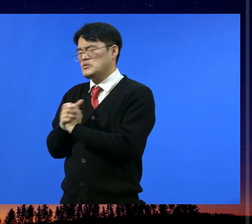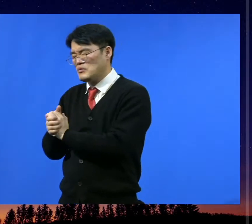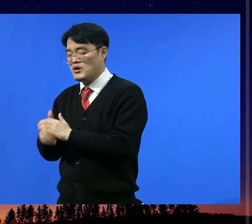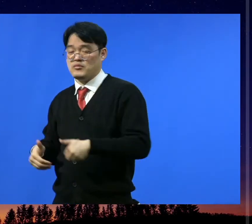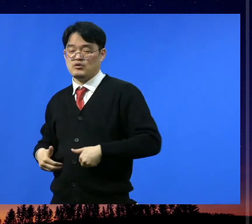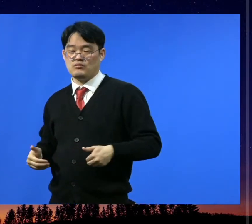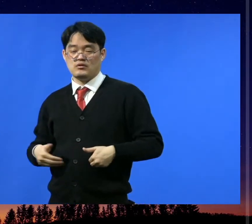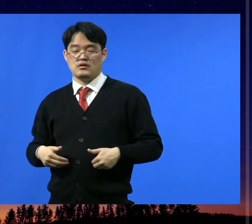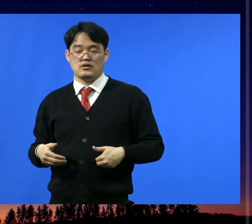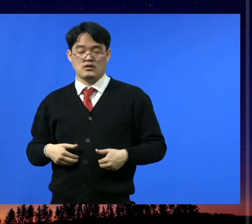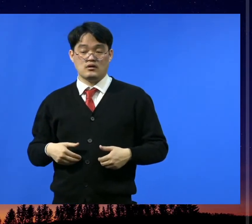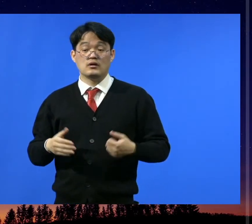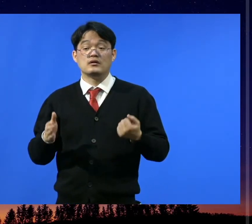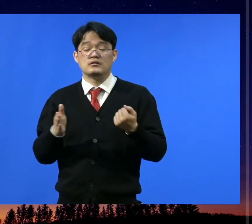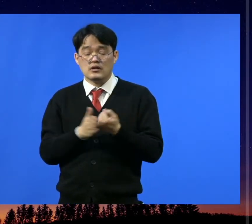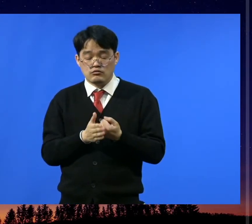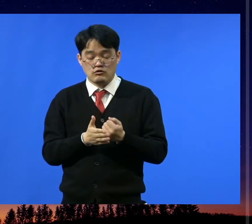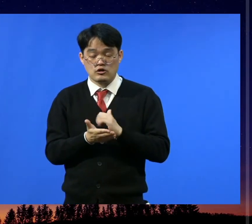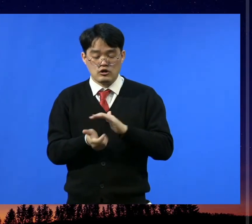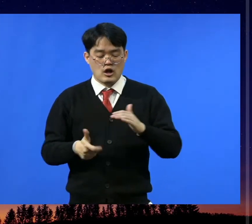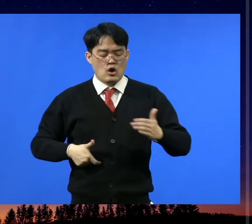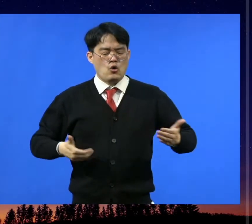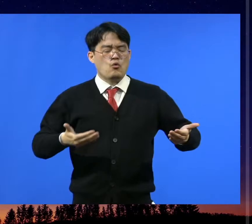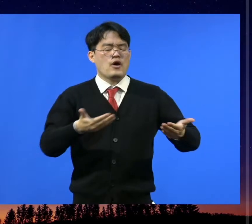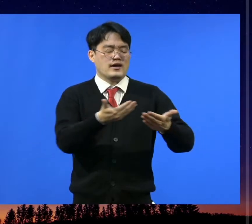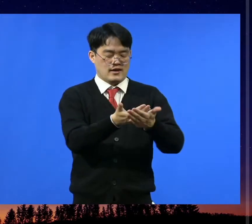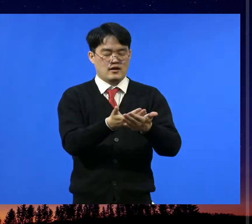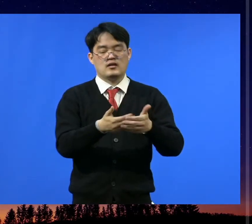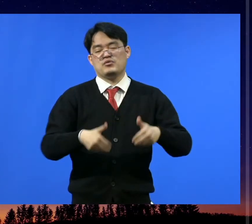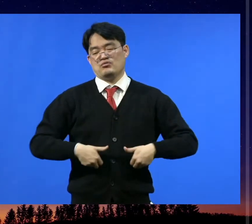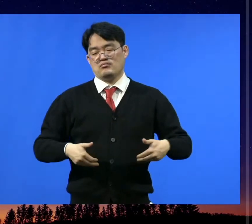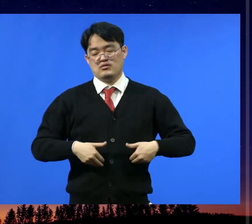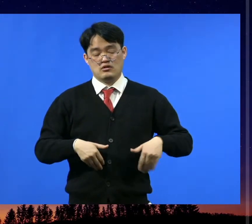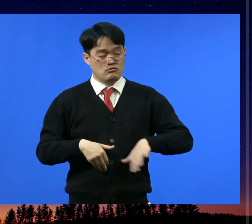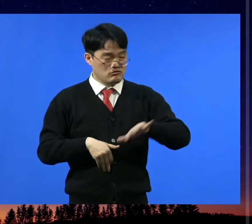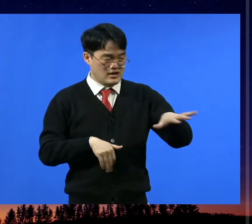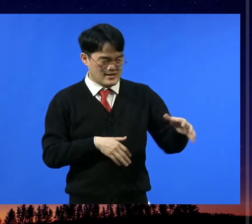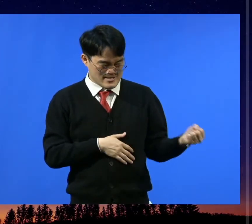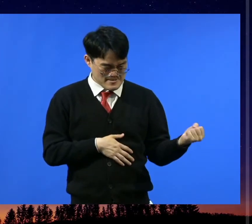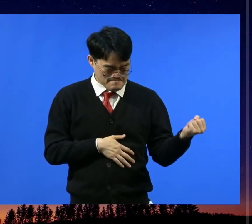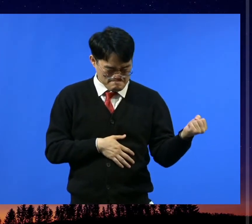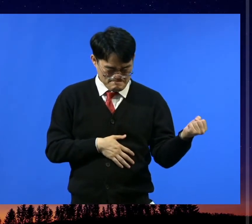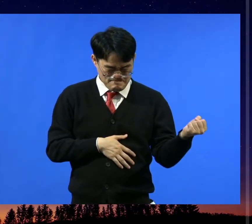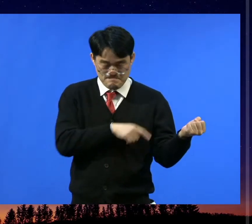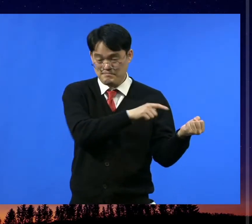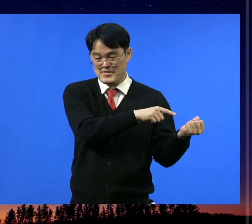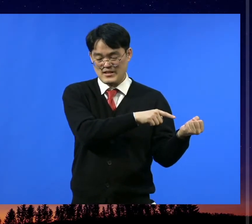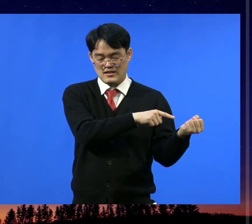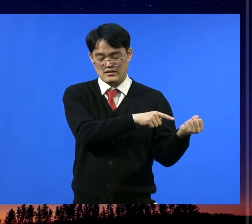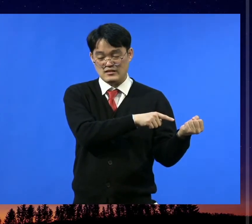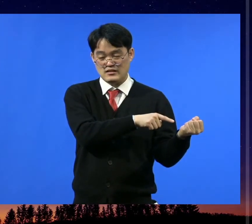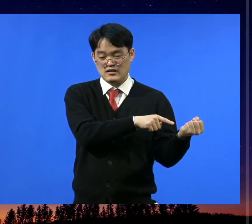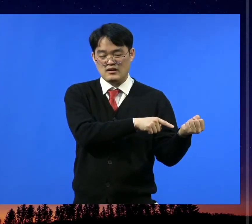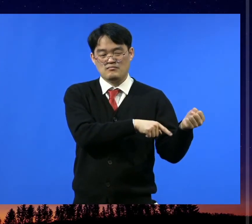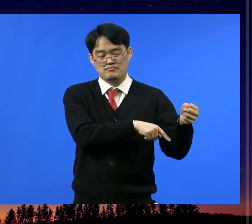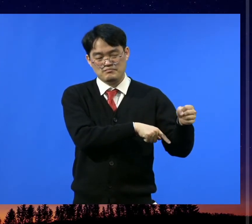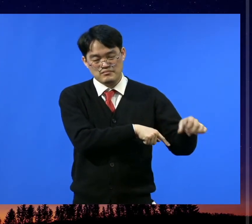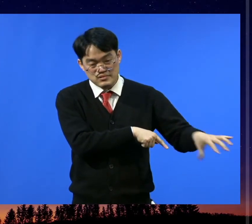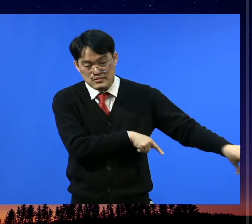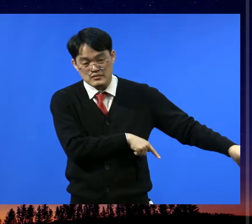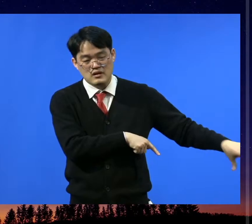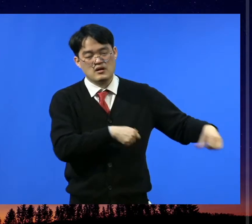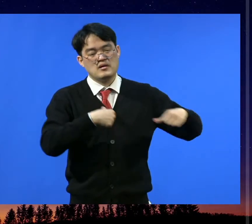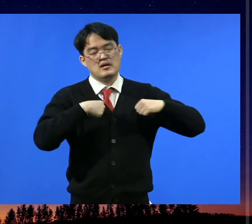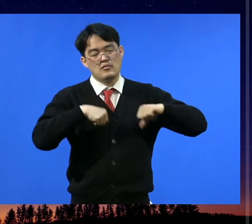그 회개 기도라는 걸 뭘까요? 우리가 붙잡고 있는 걸 다 내려놓는 거잖아요. 우리 안에 있는 불순물과 모든 욕망의